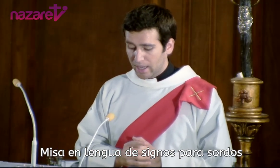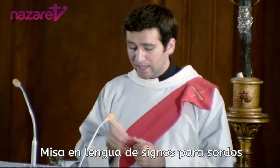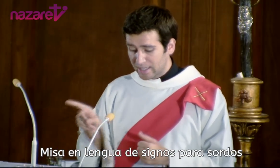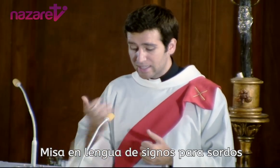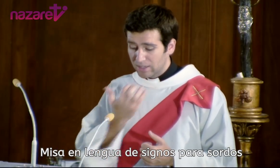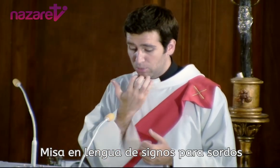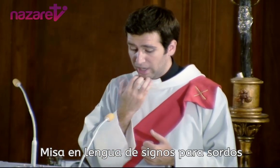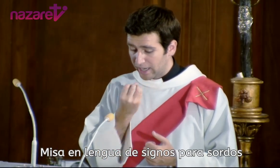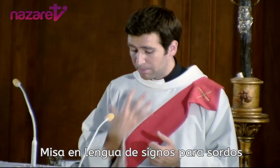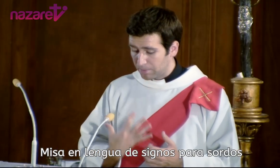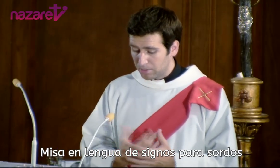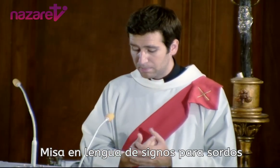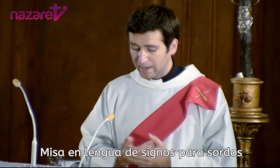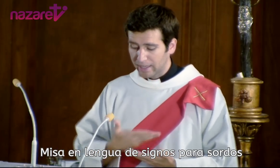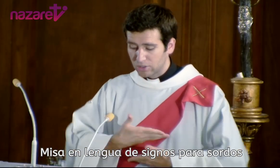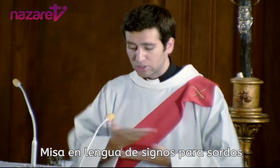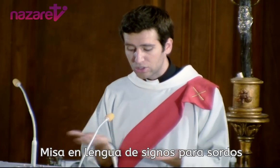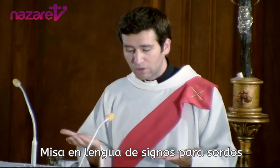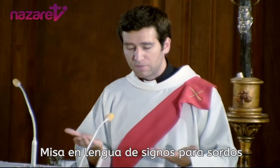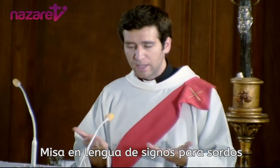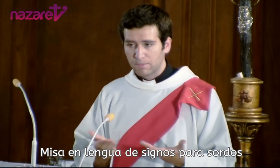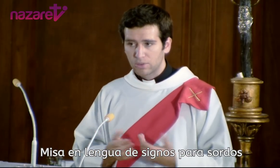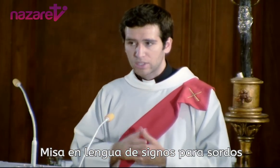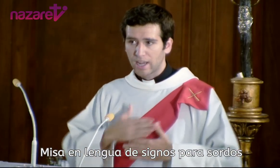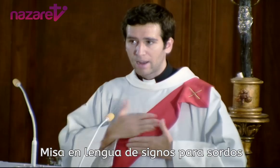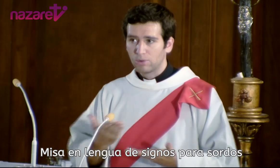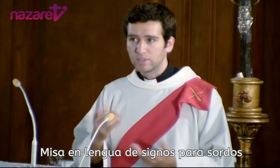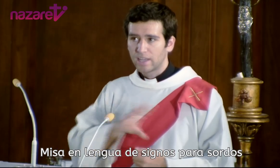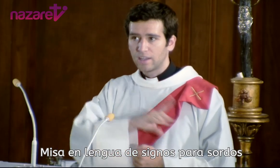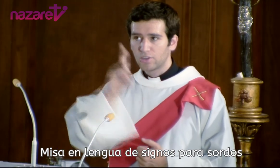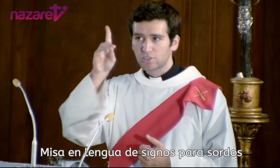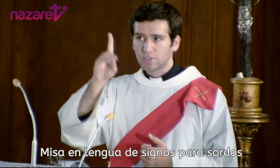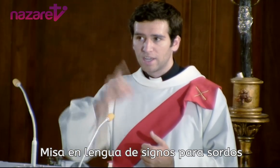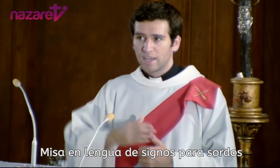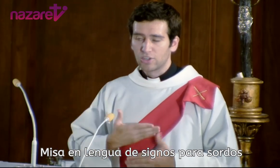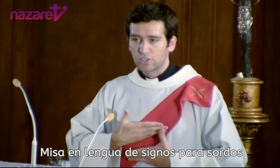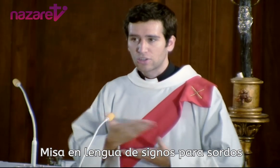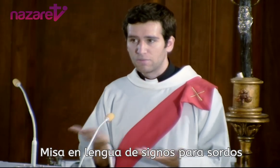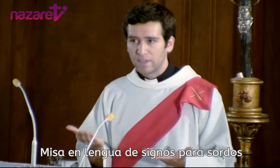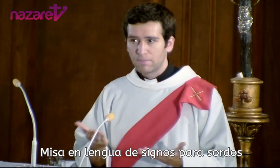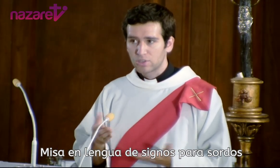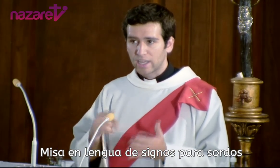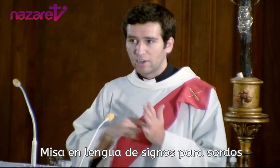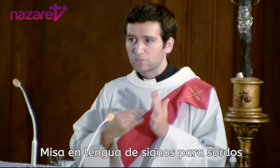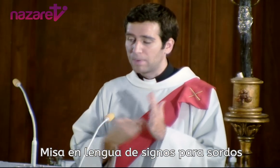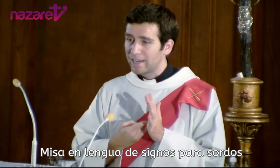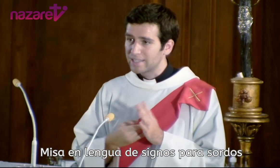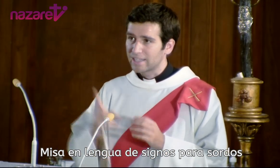Este es un buen ejemplo para que nosotros confiemos en la voluntad de Dios, nosotros confiemos en los planes que el